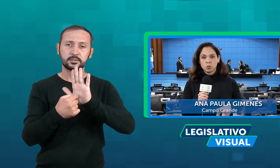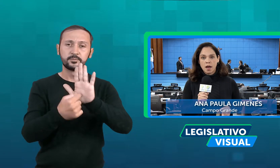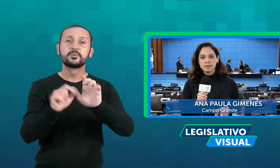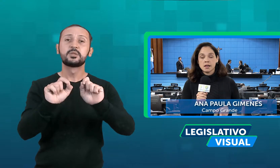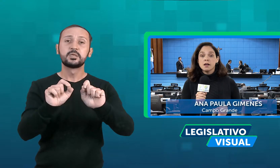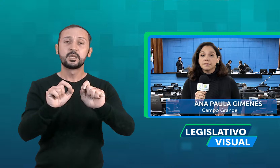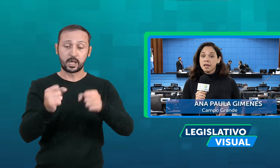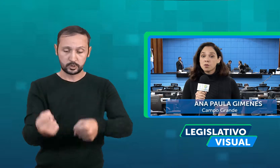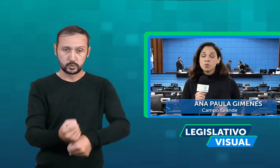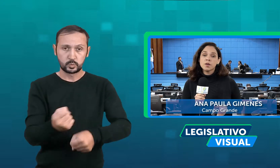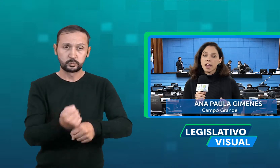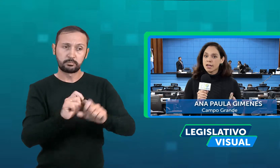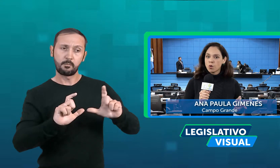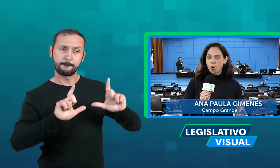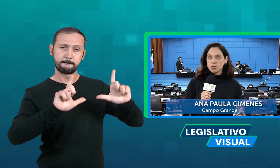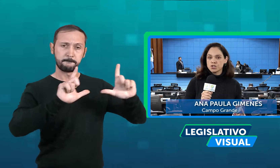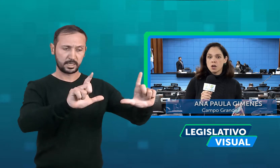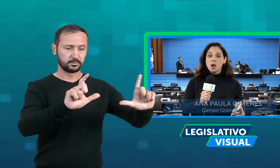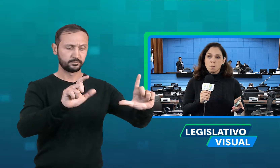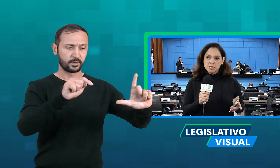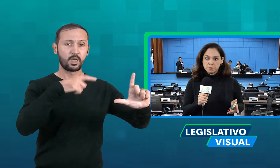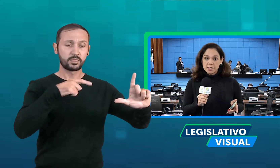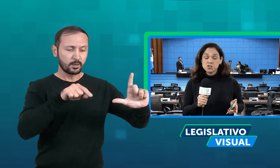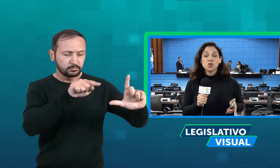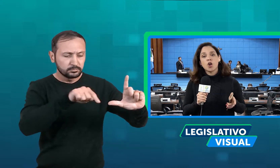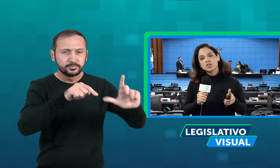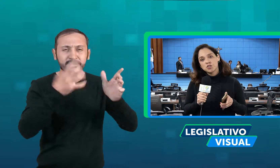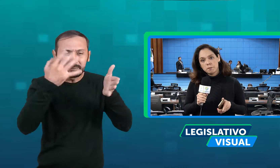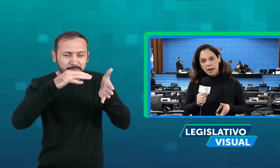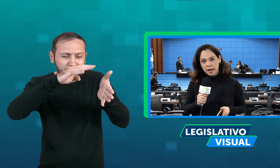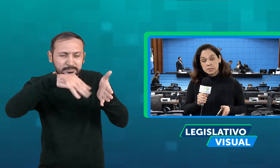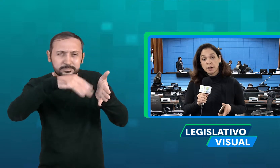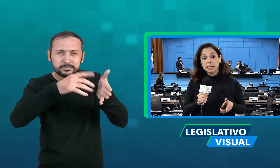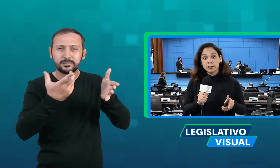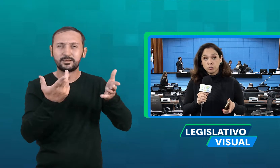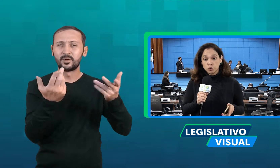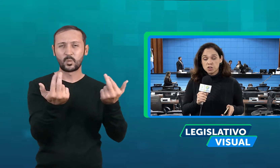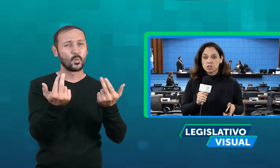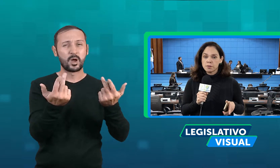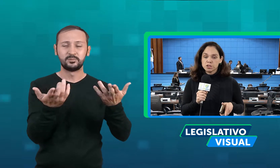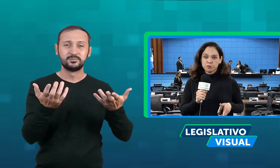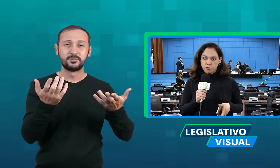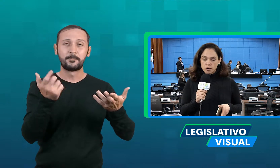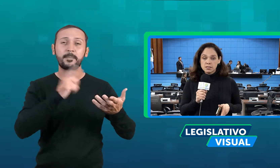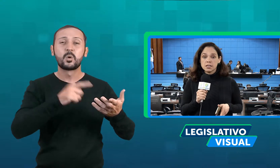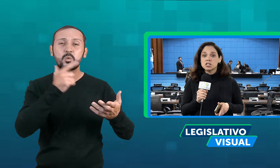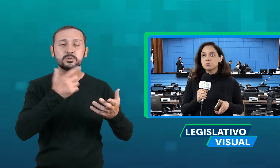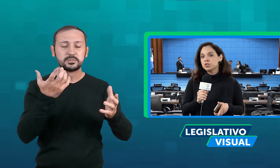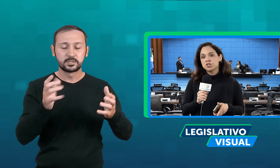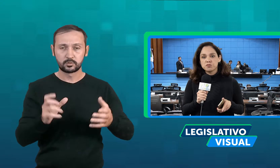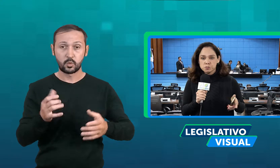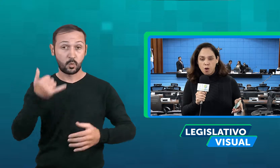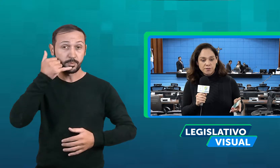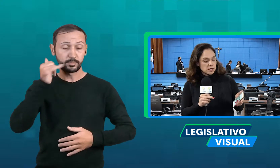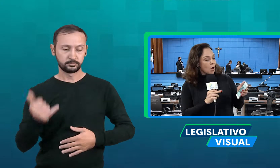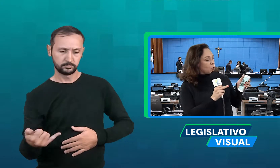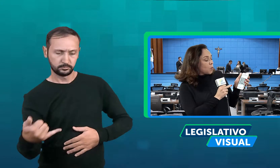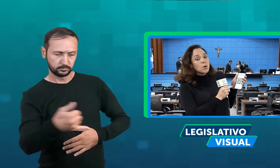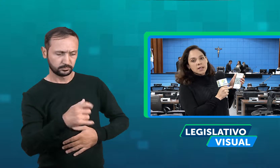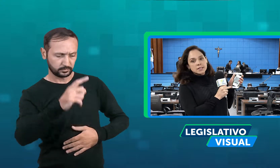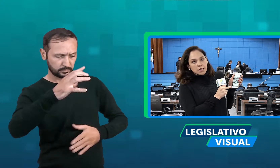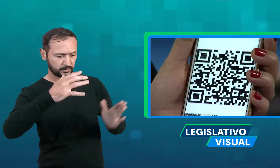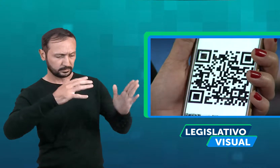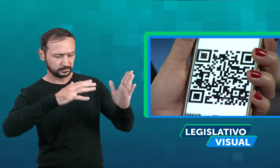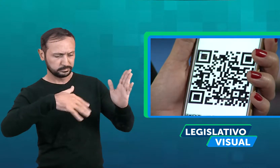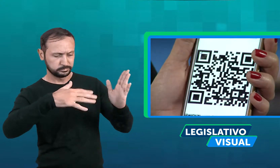públicas estaduais tenham um QR Code, uma espécie de código de barras para a leitura de smartphones e dispositivos móveis,